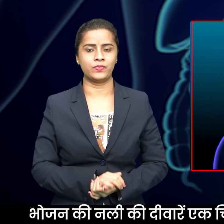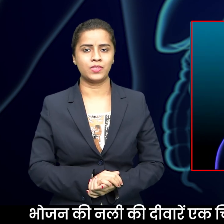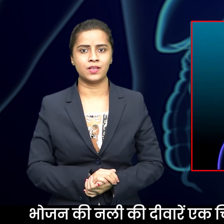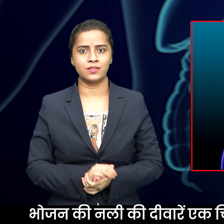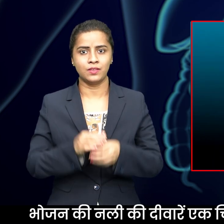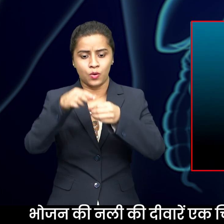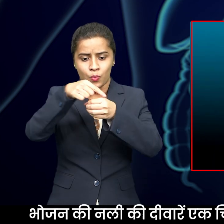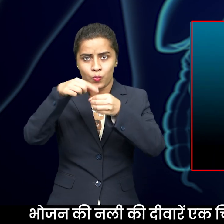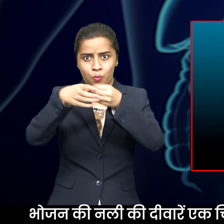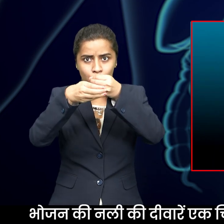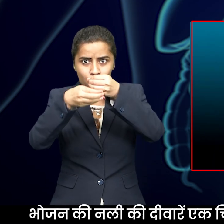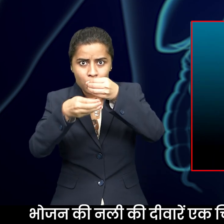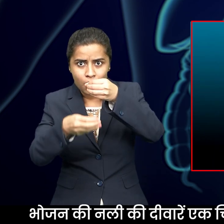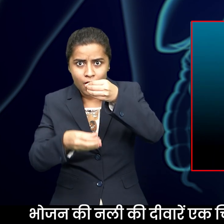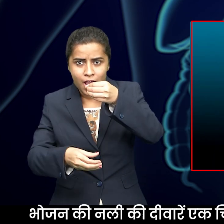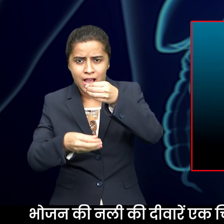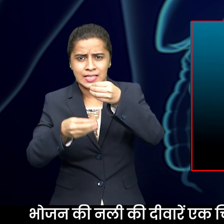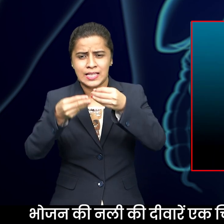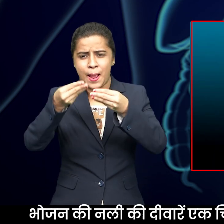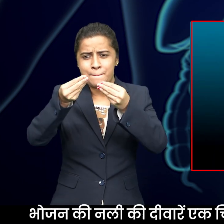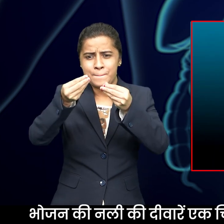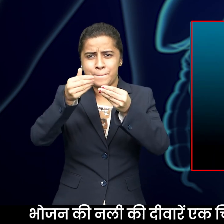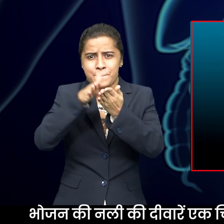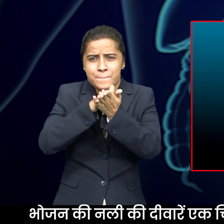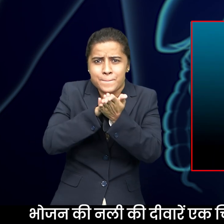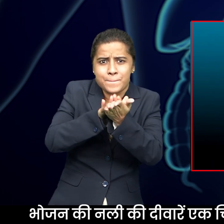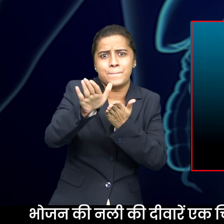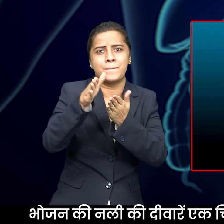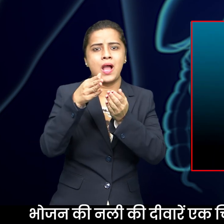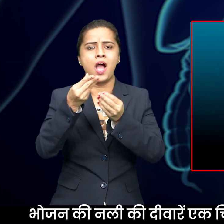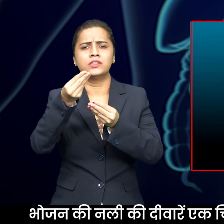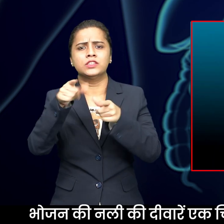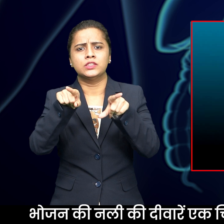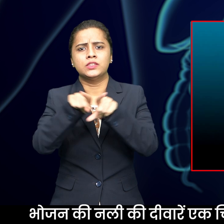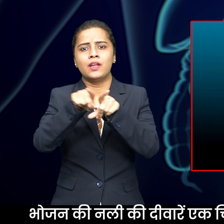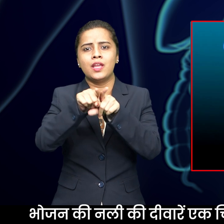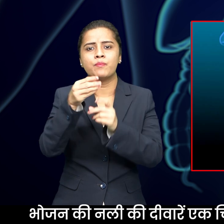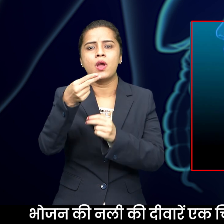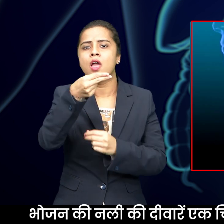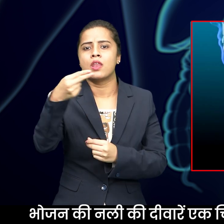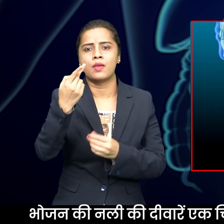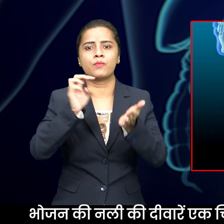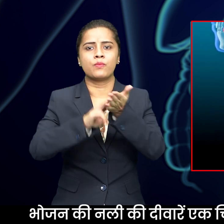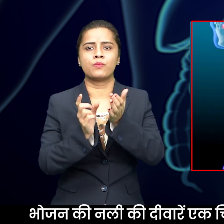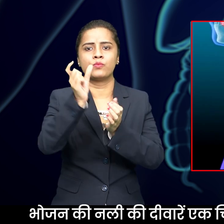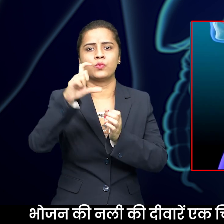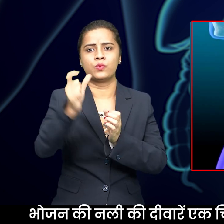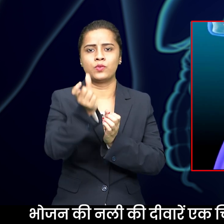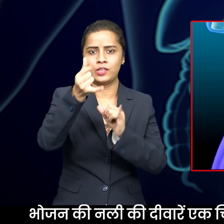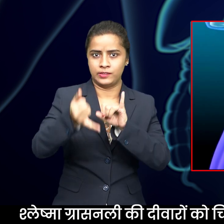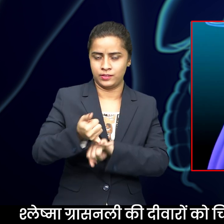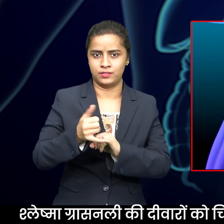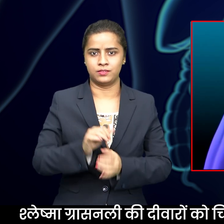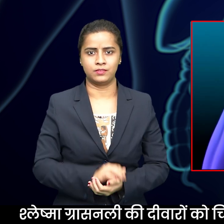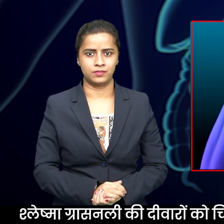भोजन की नली की दीवारें एक चिकना पदार्थ नामक श्लेष्मा स्रावित करती